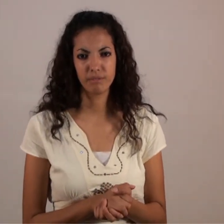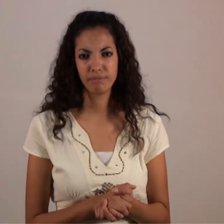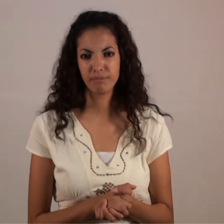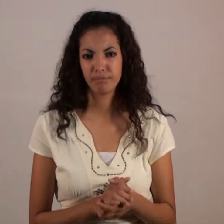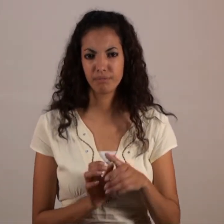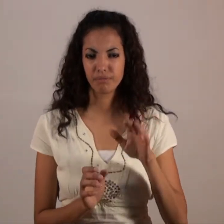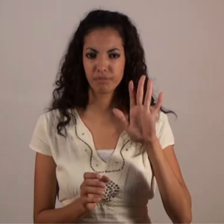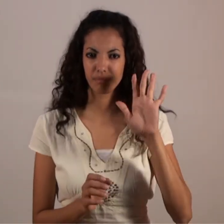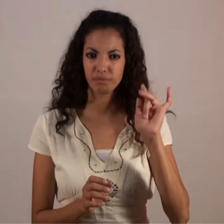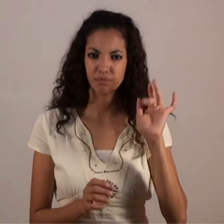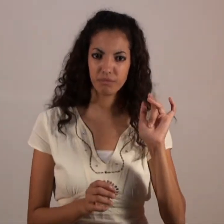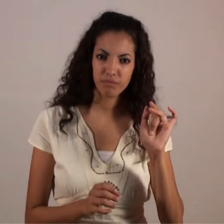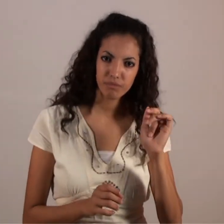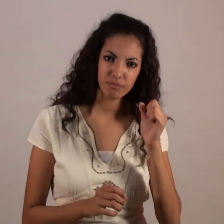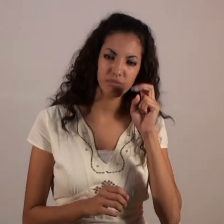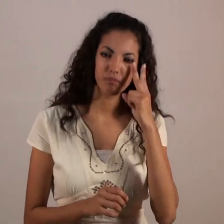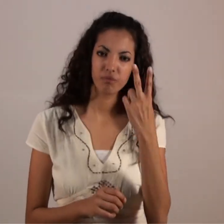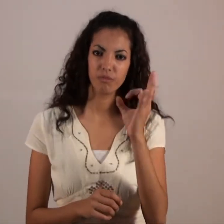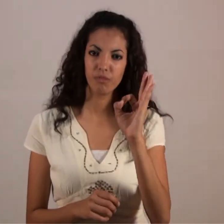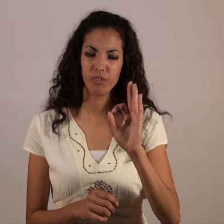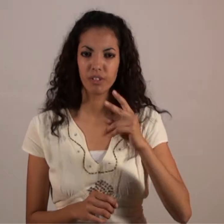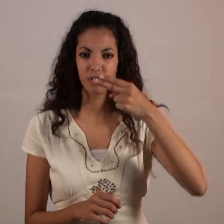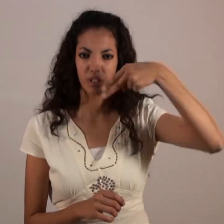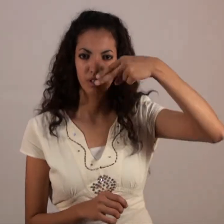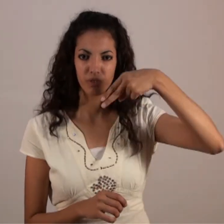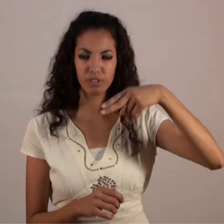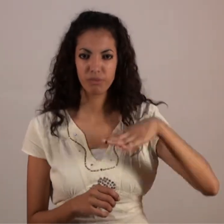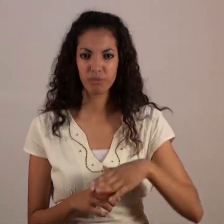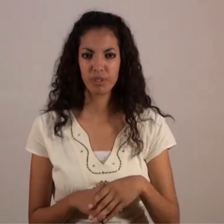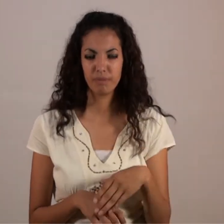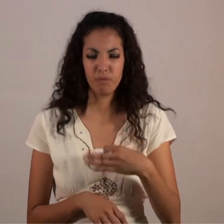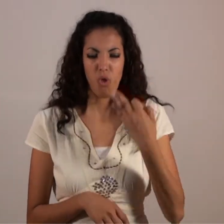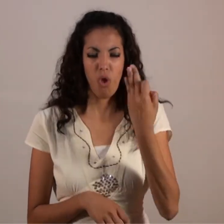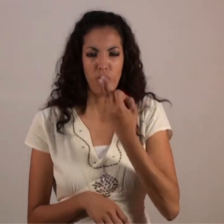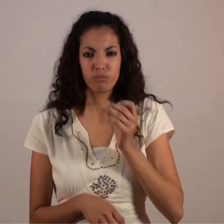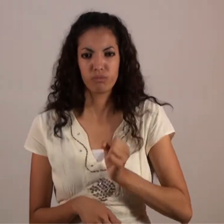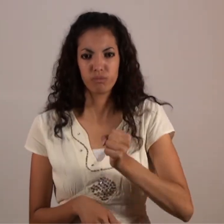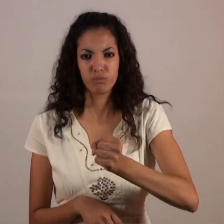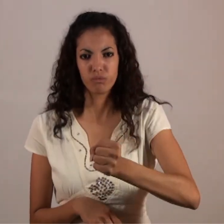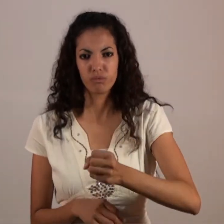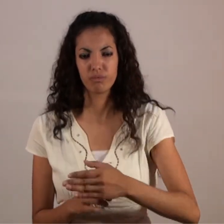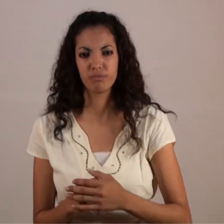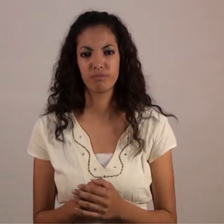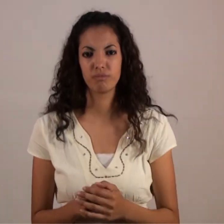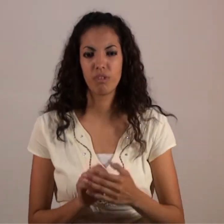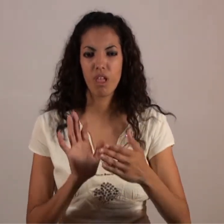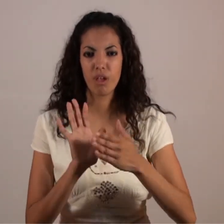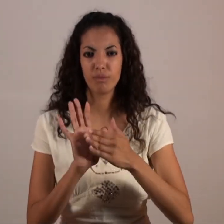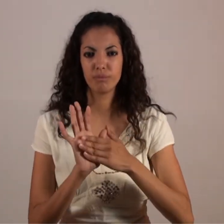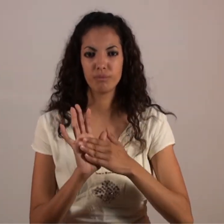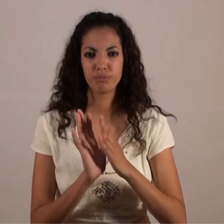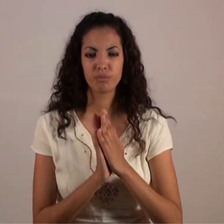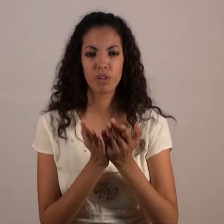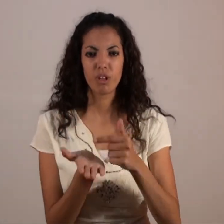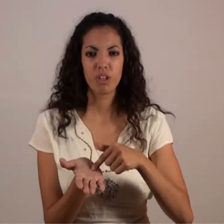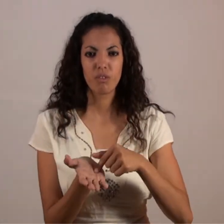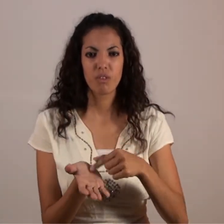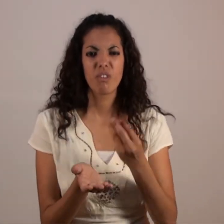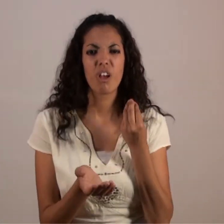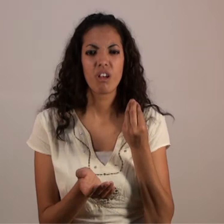Miércoles 20 de noviembre. El gran sumo sacerdote. ¿Qué revelan los siguientes textos acerca del ministerio de